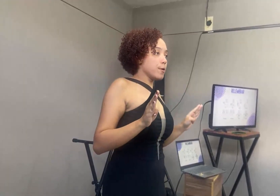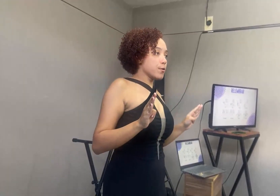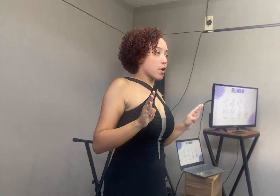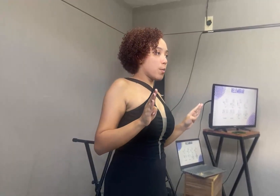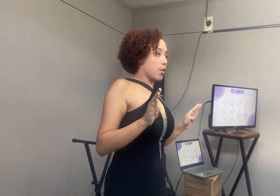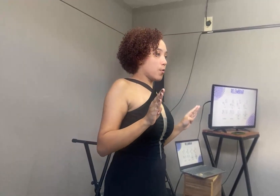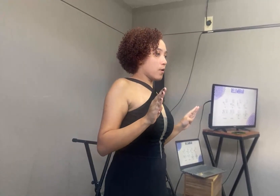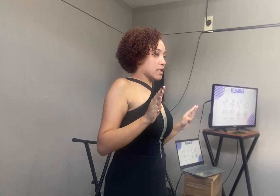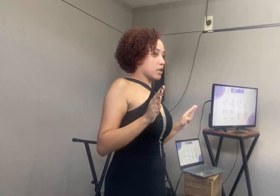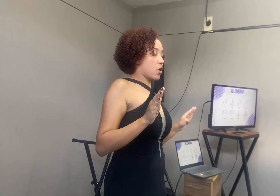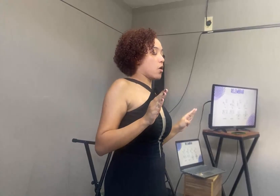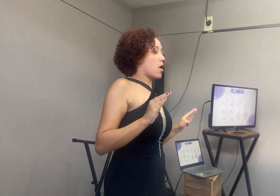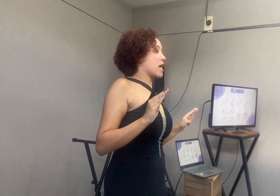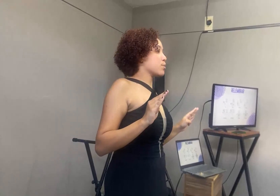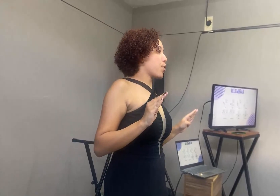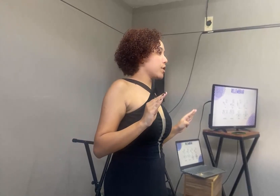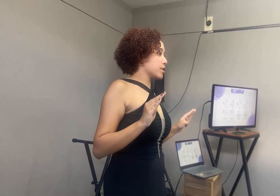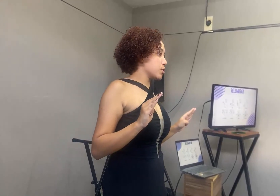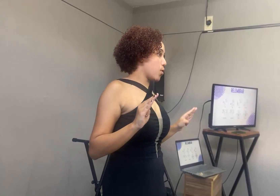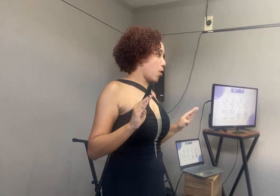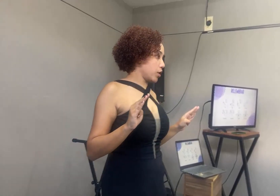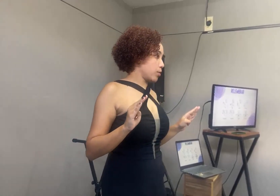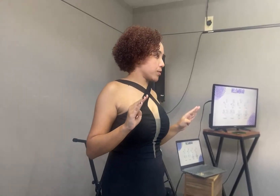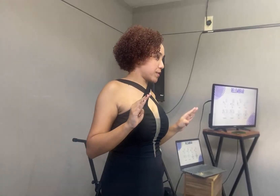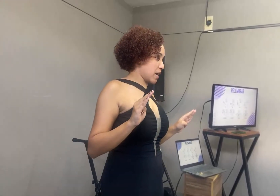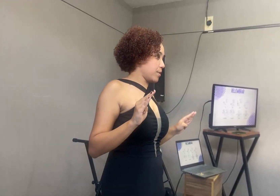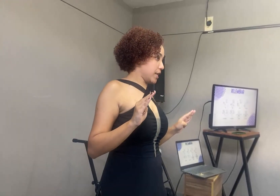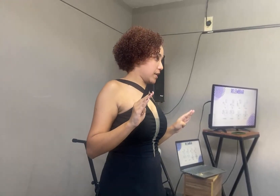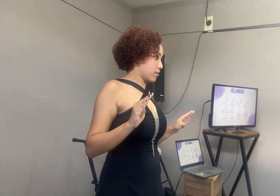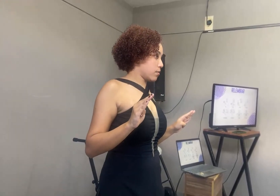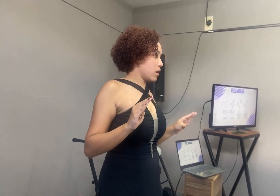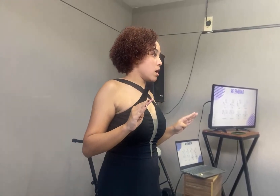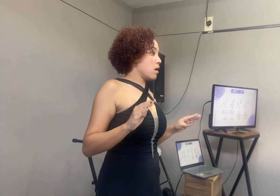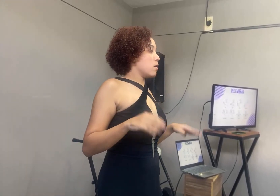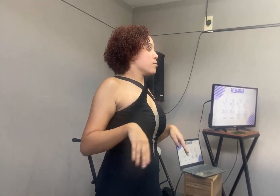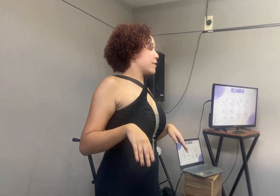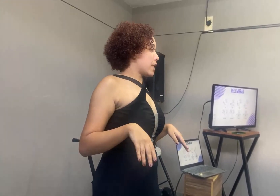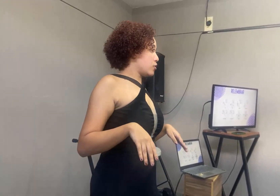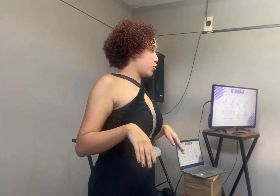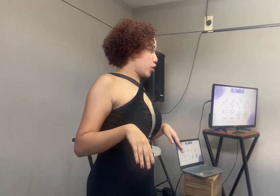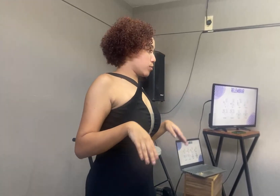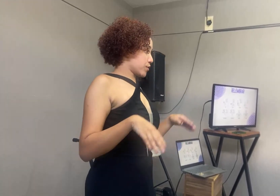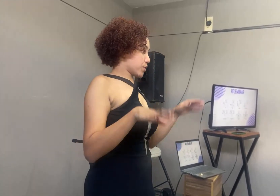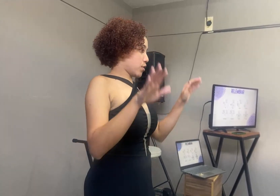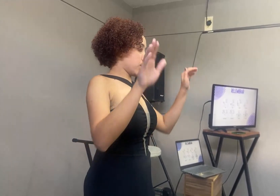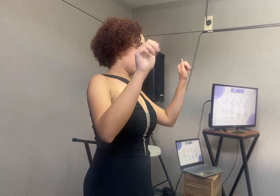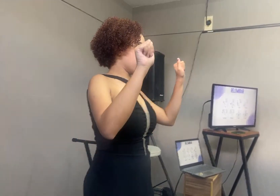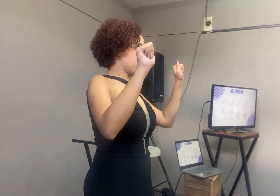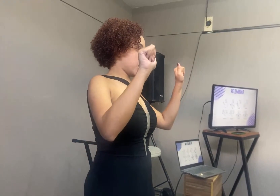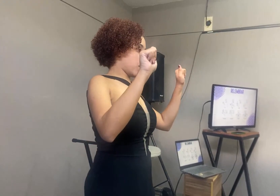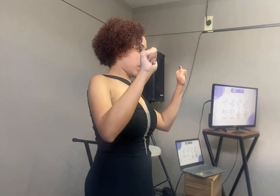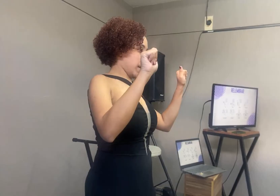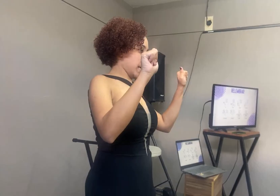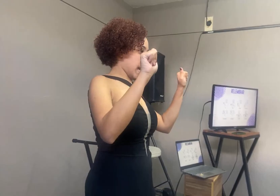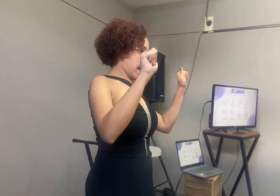muito comum, assim, ó, as portas do ônibus se abriram. Sinal de ônibus, configuração de mão. Ligar.